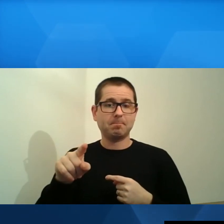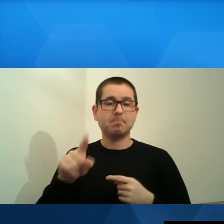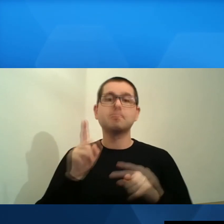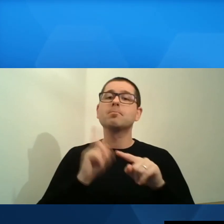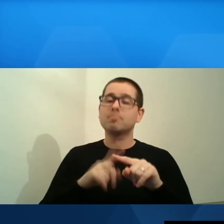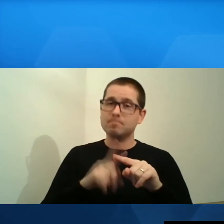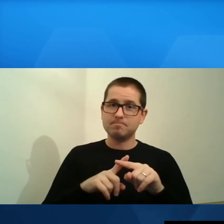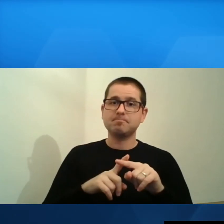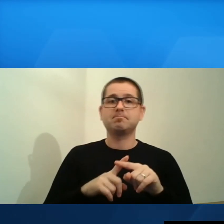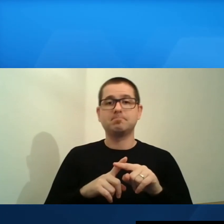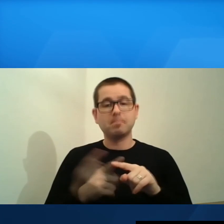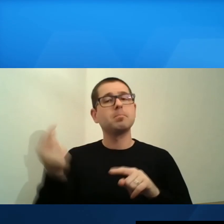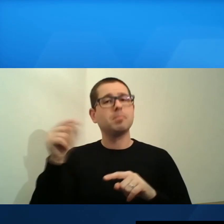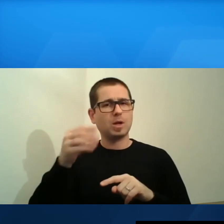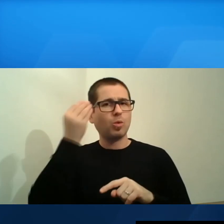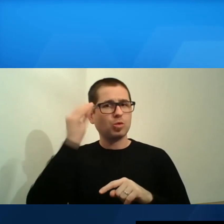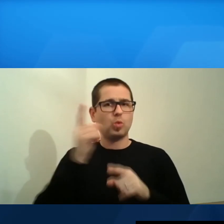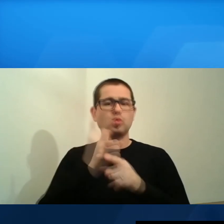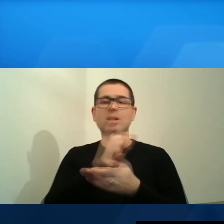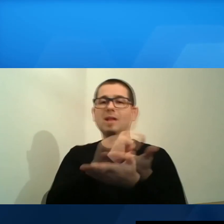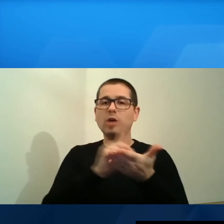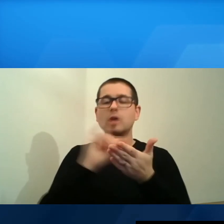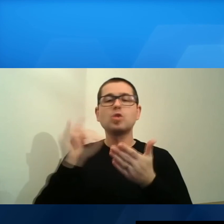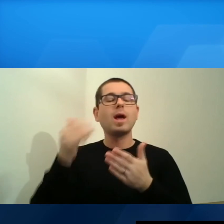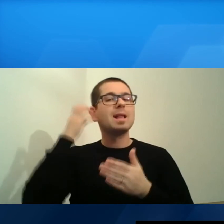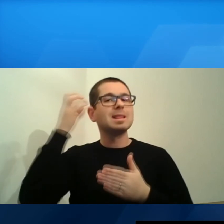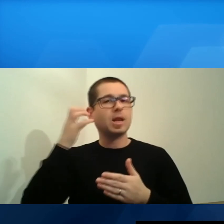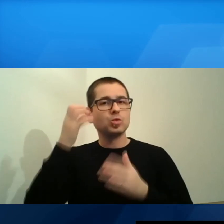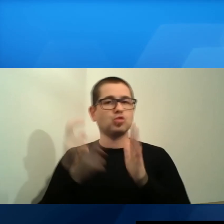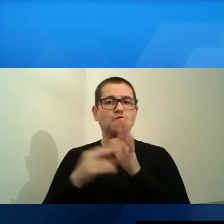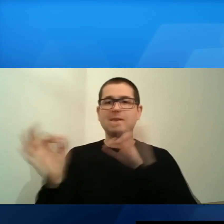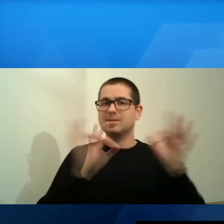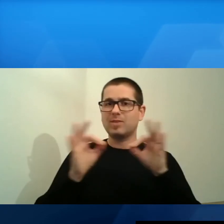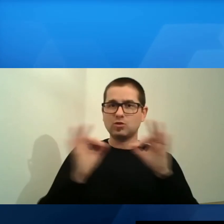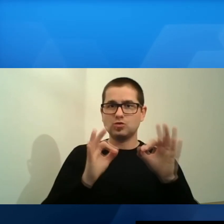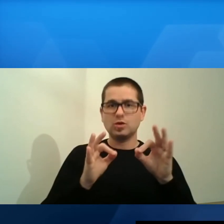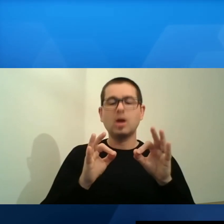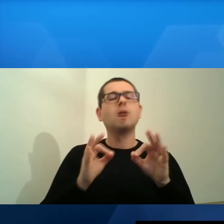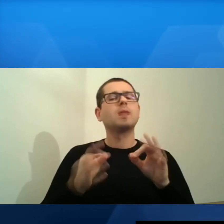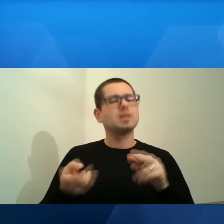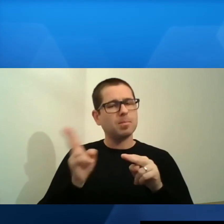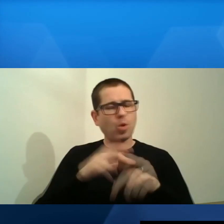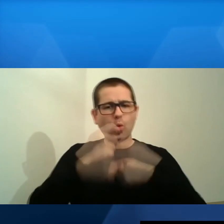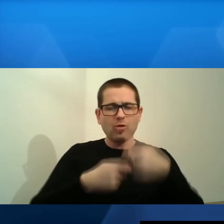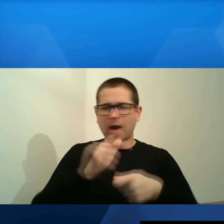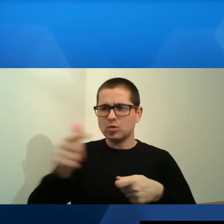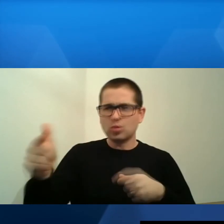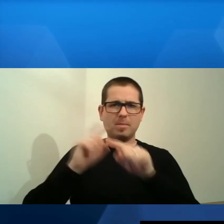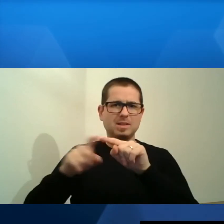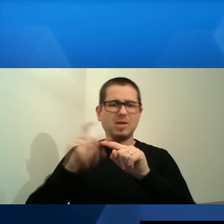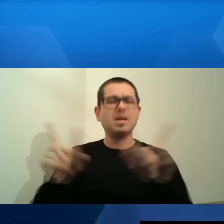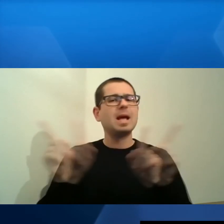pride v poštev tudi, da ta čas, ko je tinitus še svež, da se pač čisto enostavno ukvarjaš z drugimi stvarmi, ki niso toliko